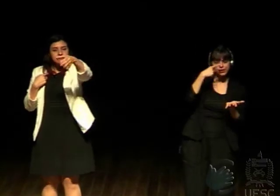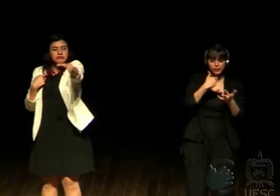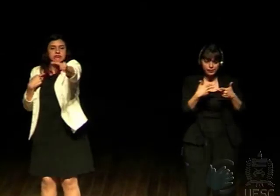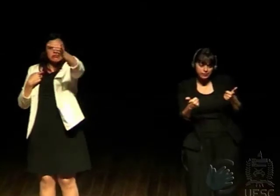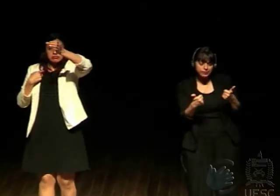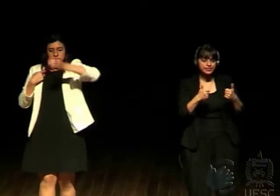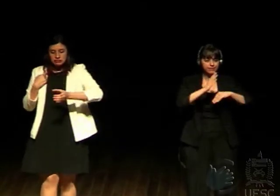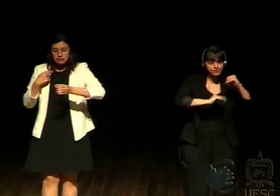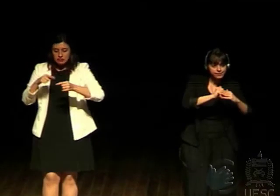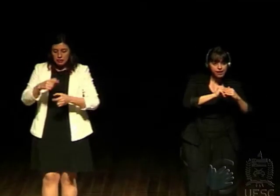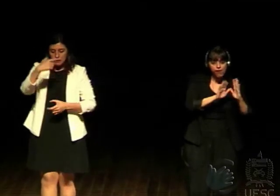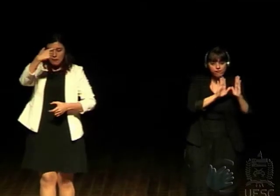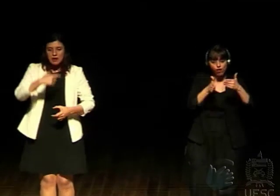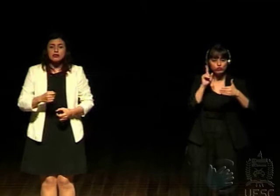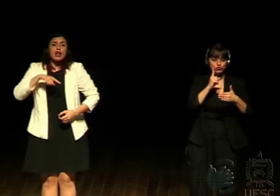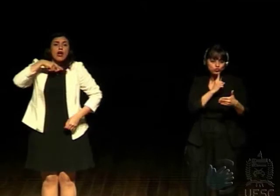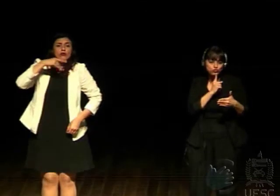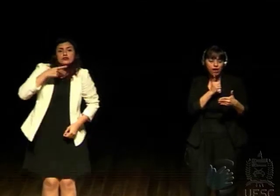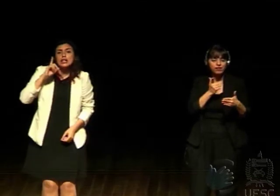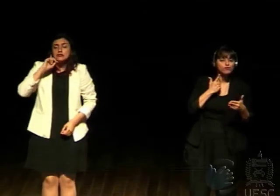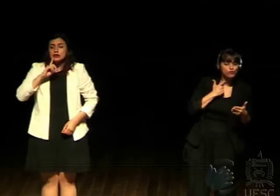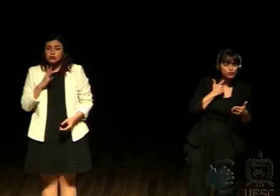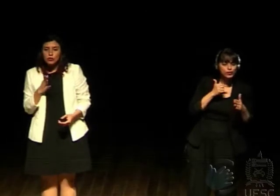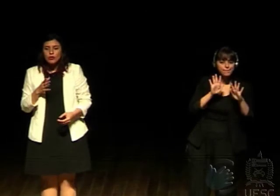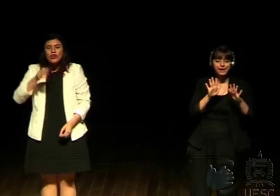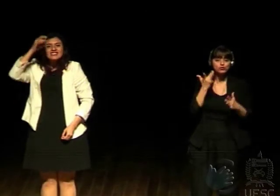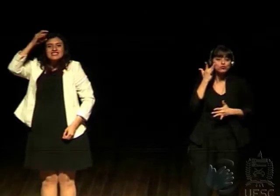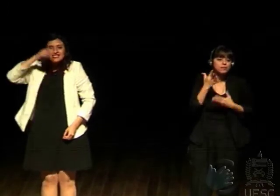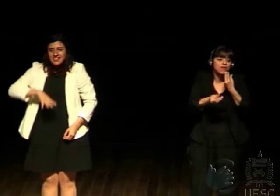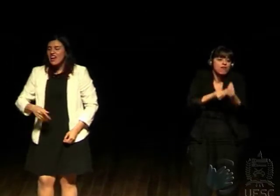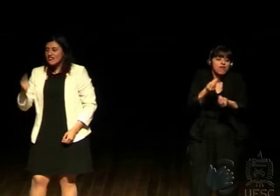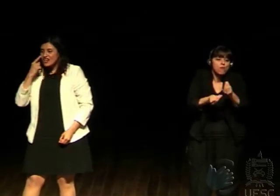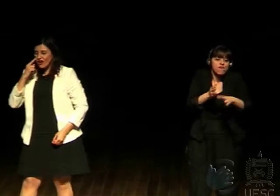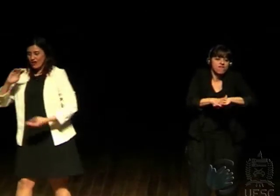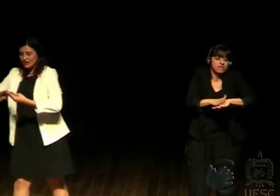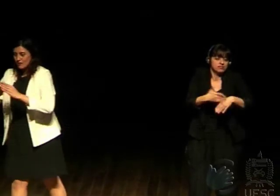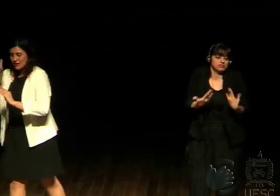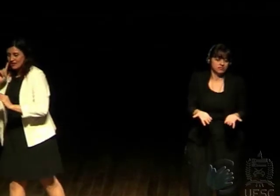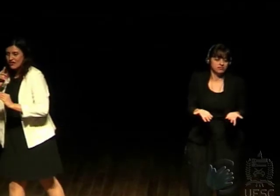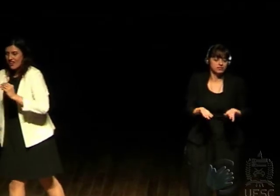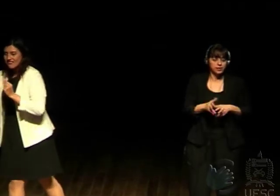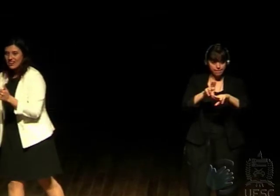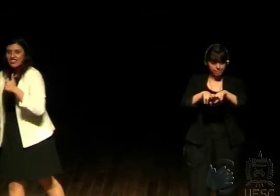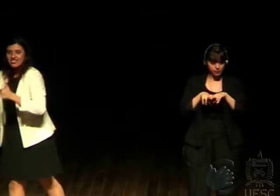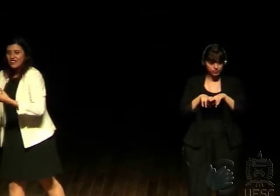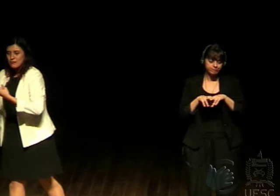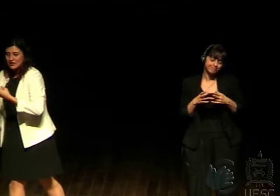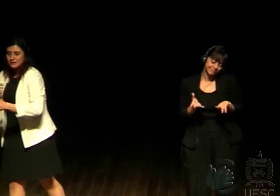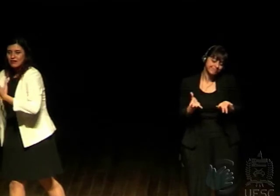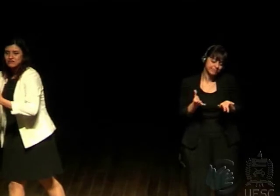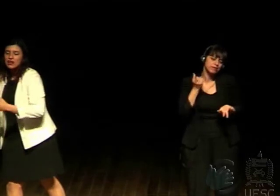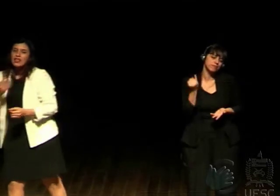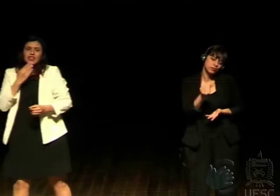algunas acciones con las personas sordas, pero no saben cómo. Entonces,